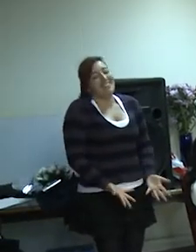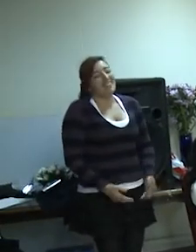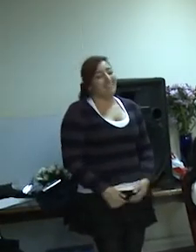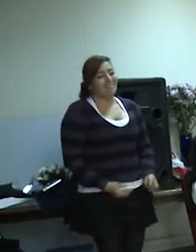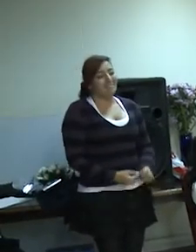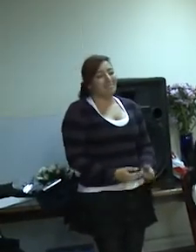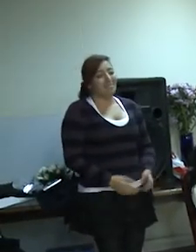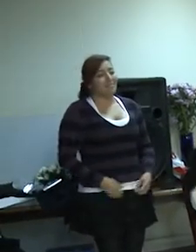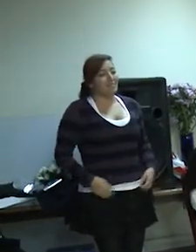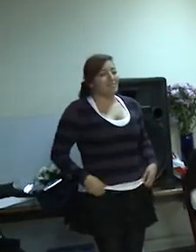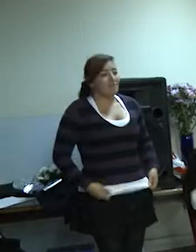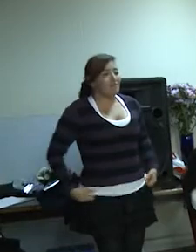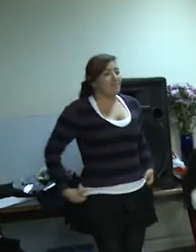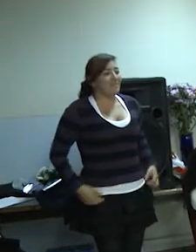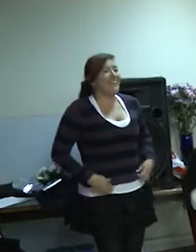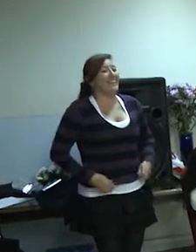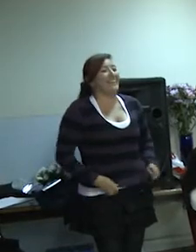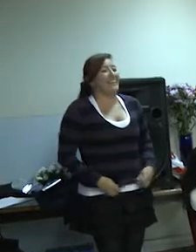José.